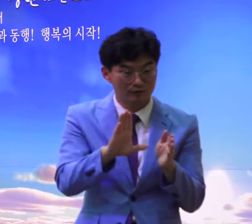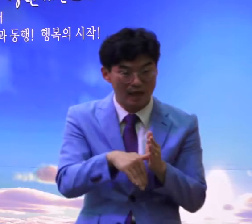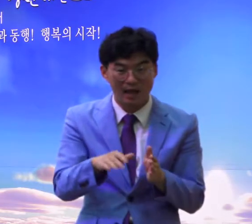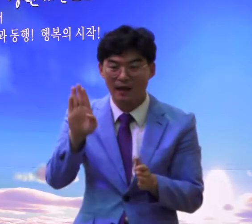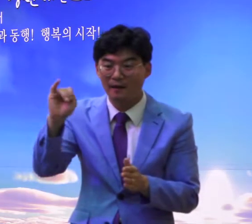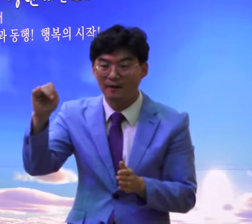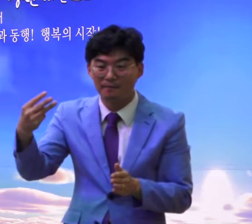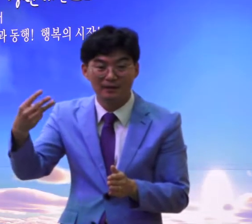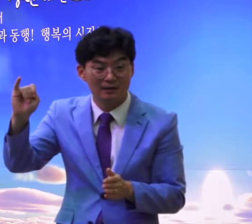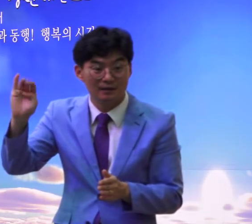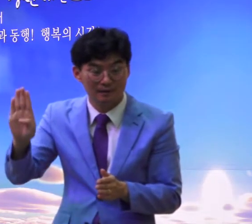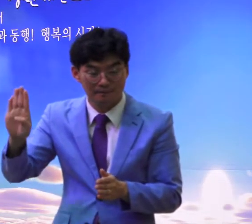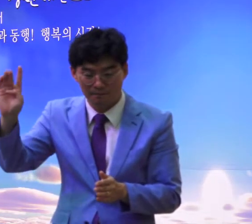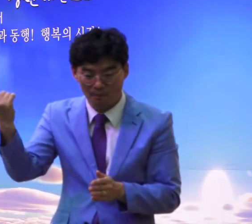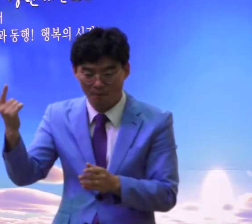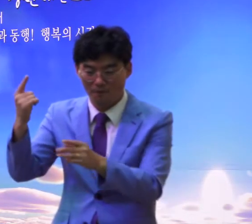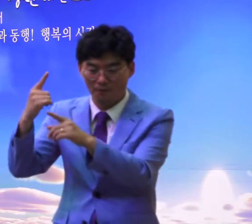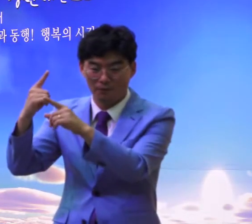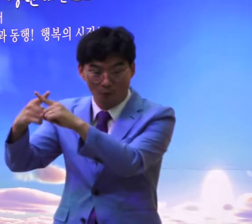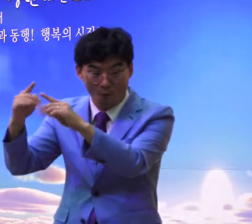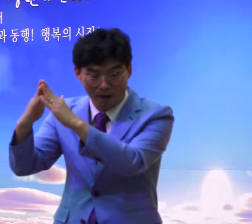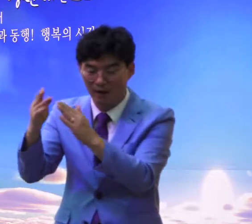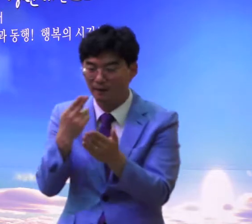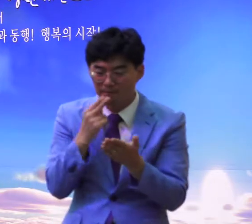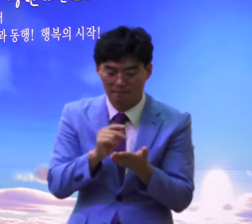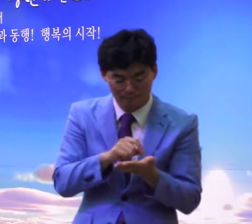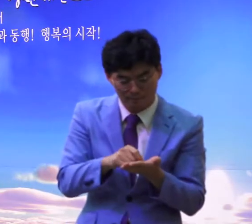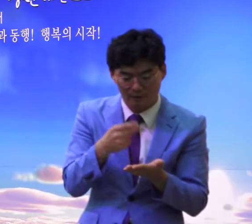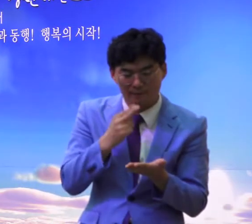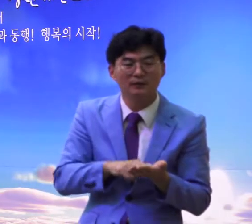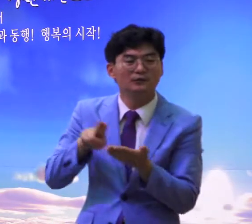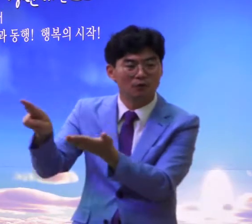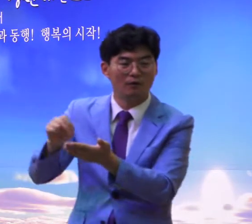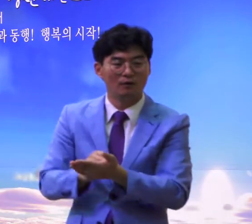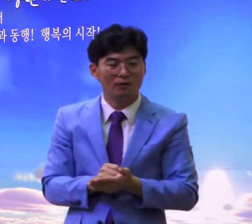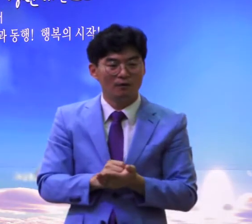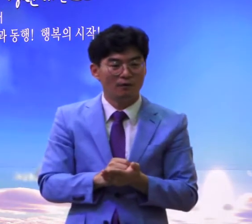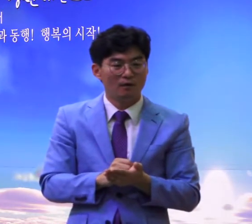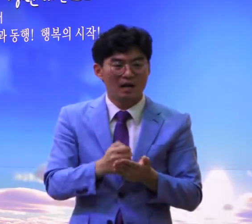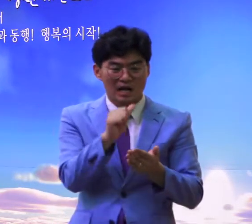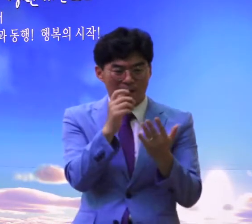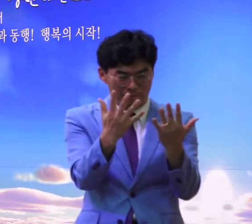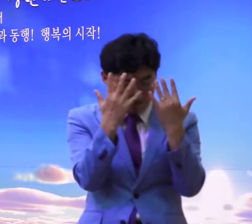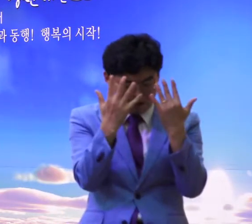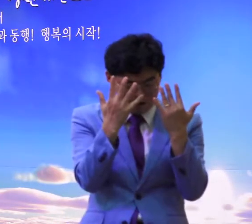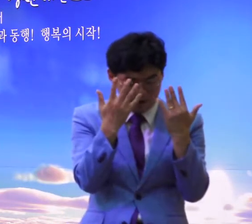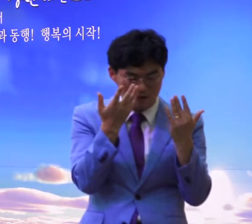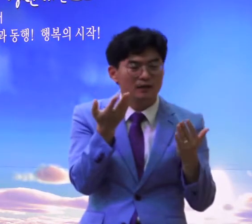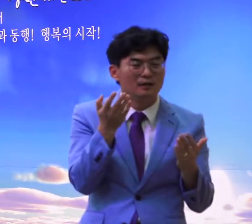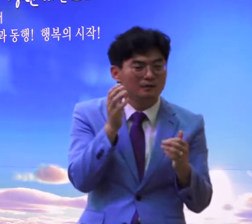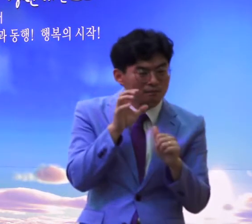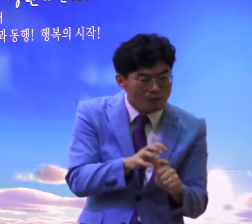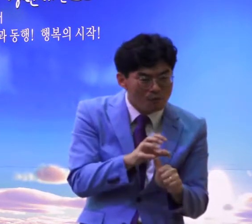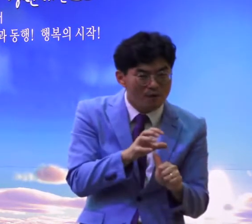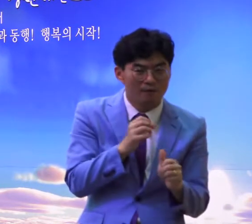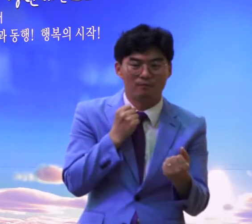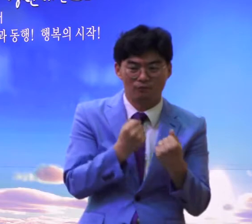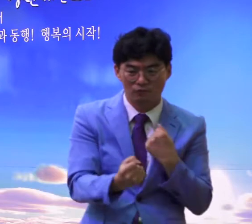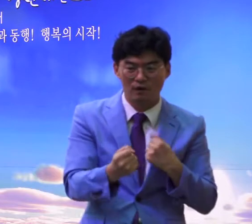전혀 주눅들지 않는 모습으로 보입니다. 세상에 주눅들지 않는 담대한 모습으로 그는 행동했고 그렇게 편지를